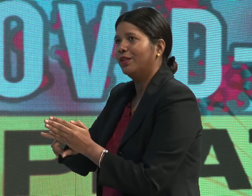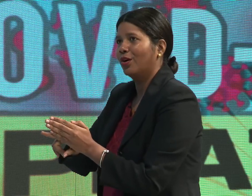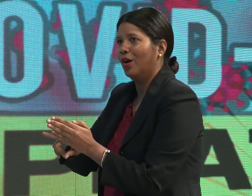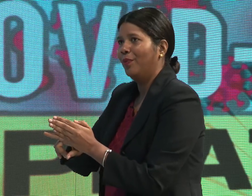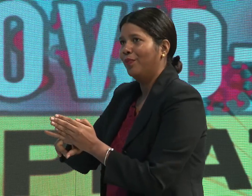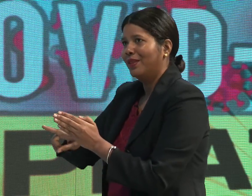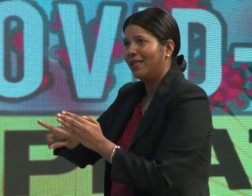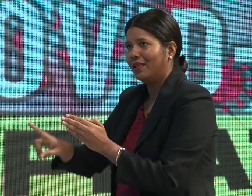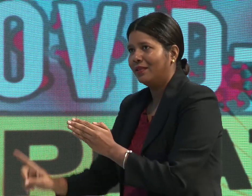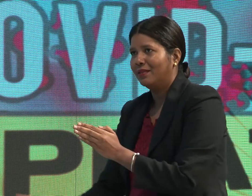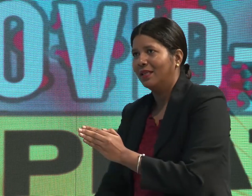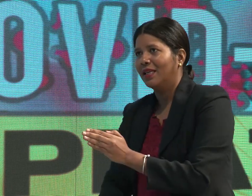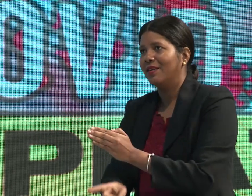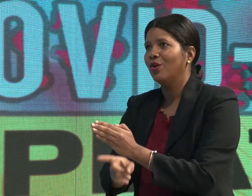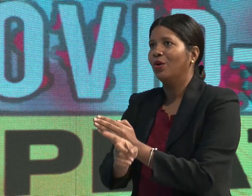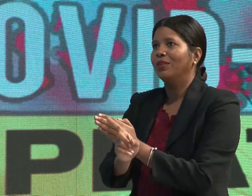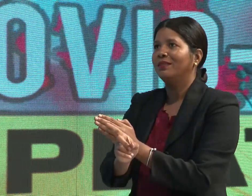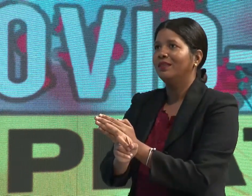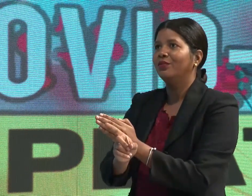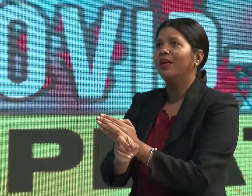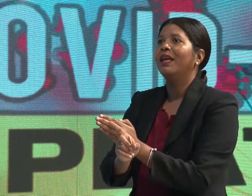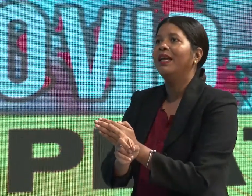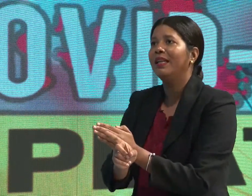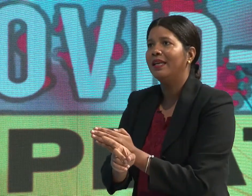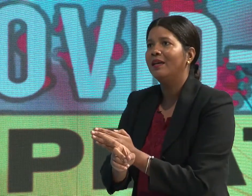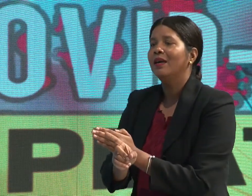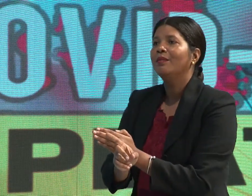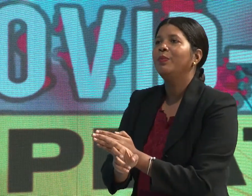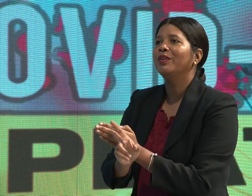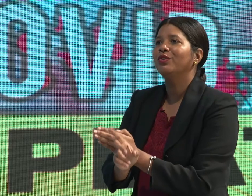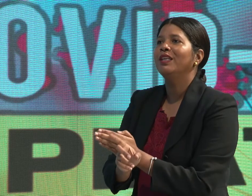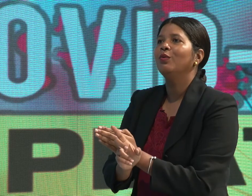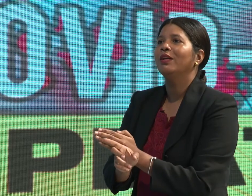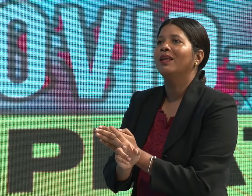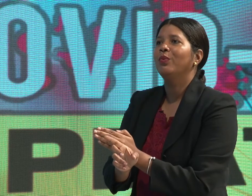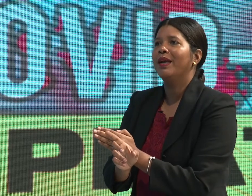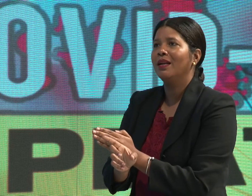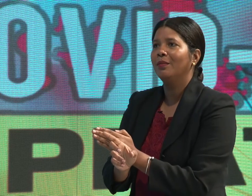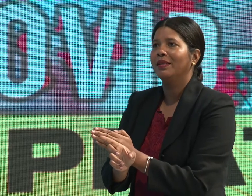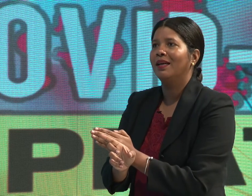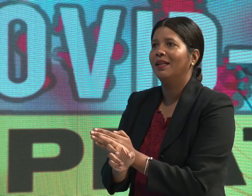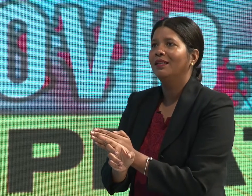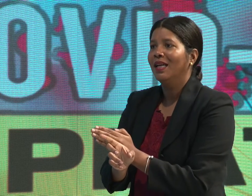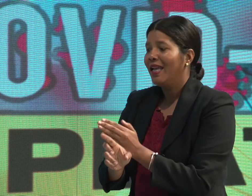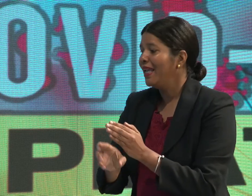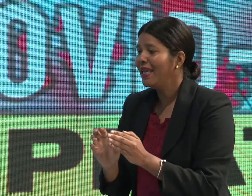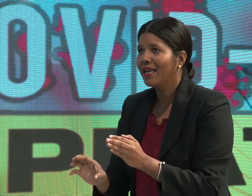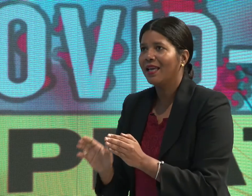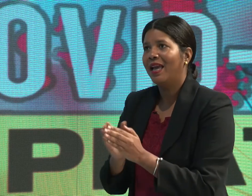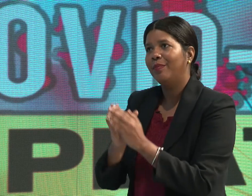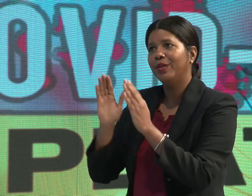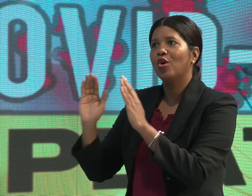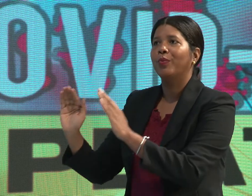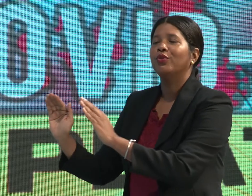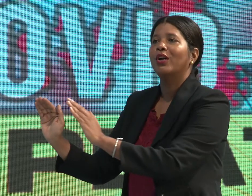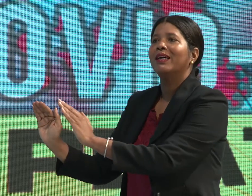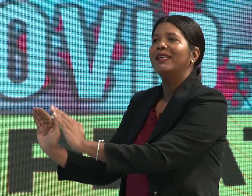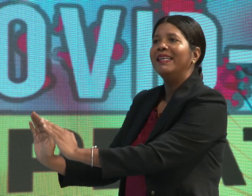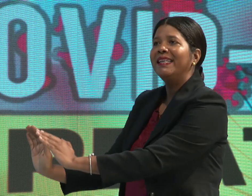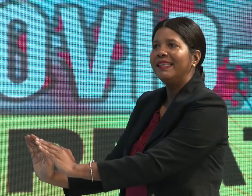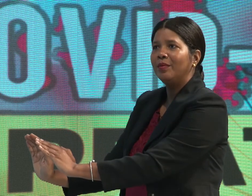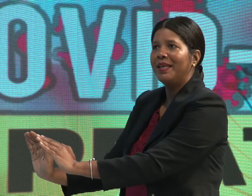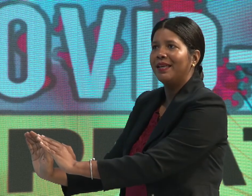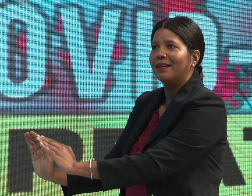rekenen we erop dat de crèchehouders zien van, nee, mijn personeel wordt daadwerkelijk betaald. Ik heb die